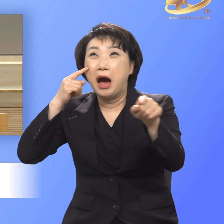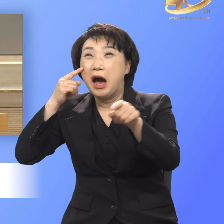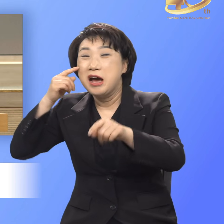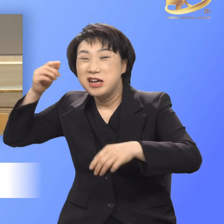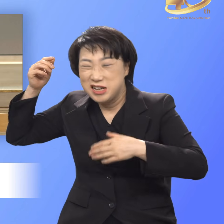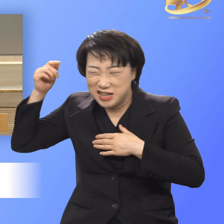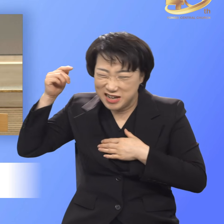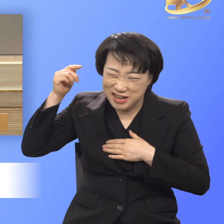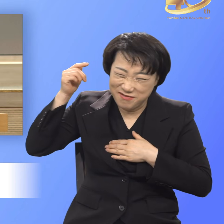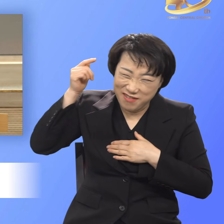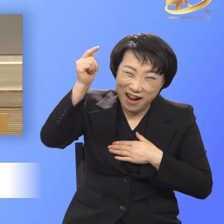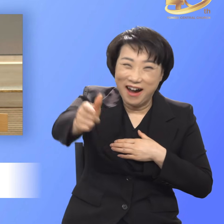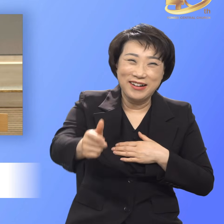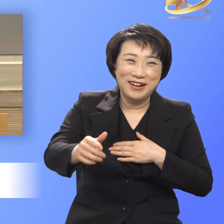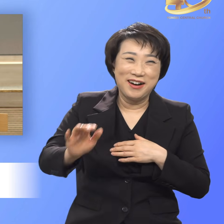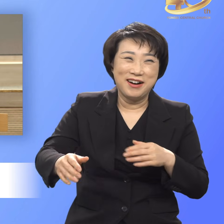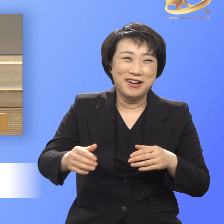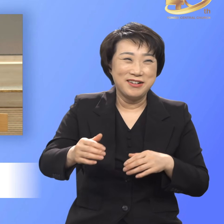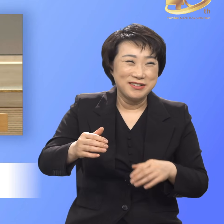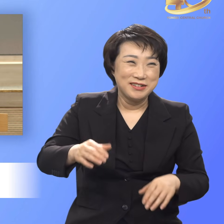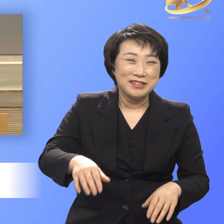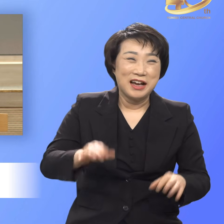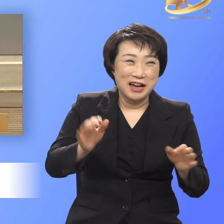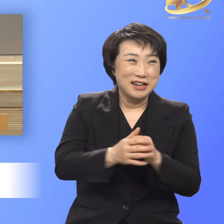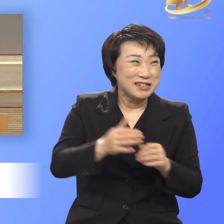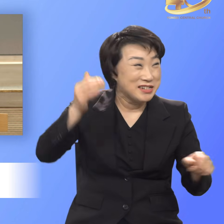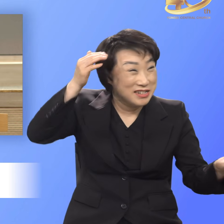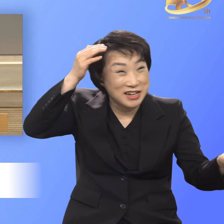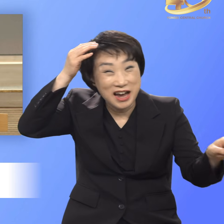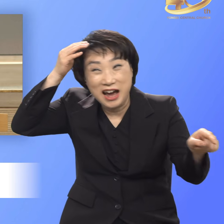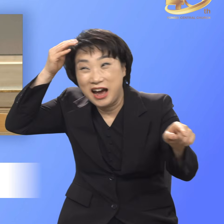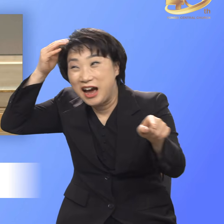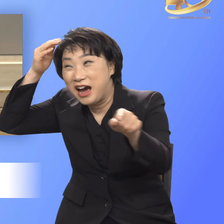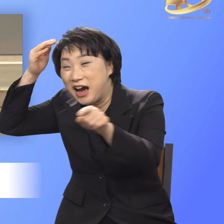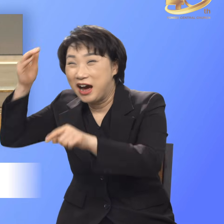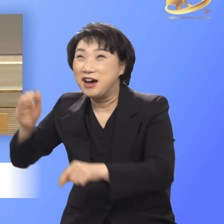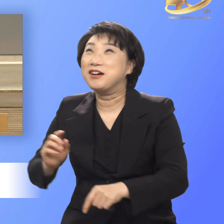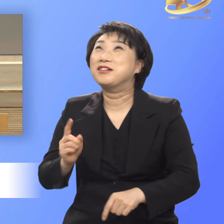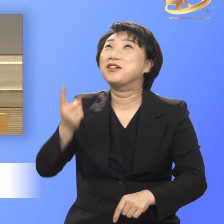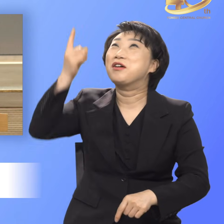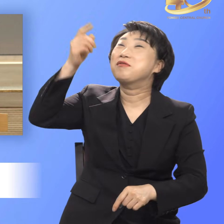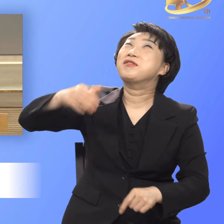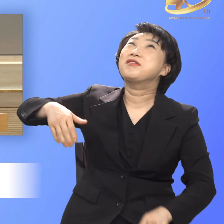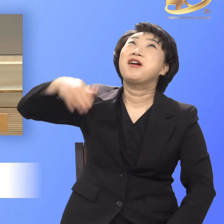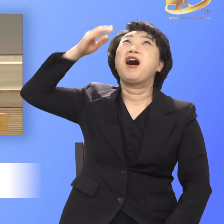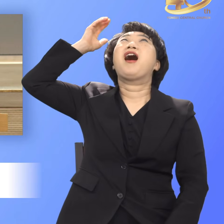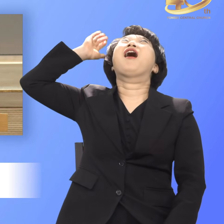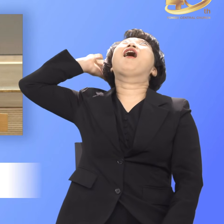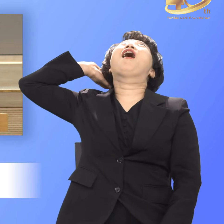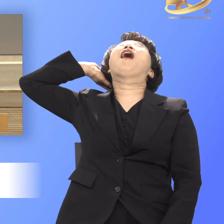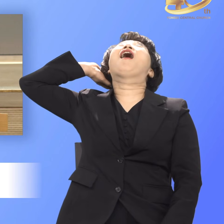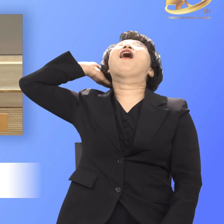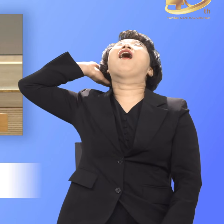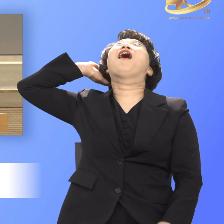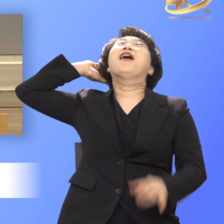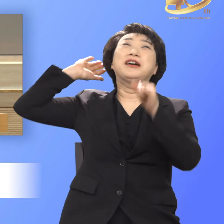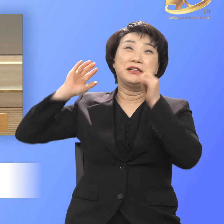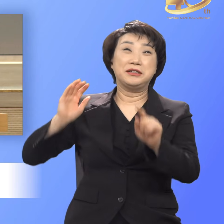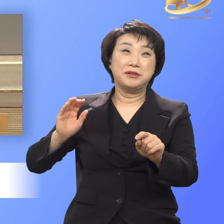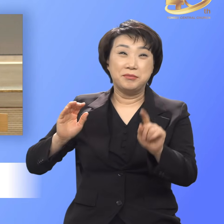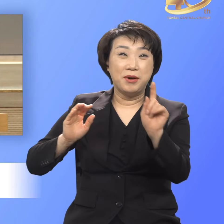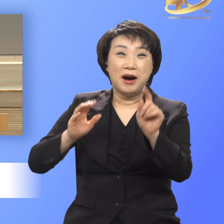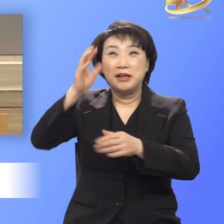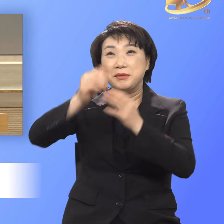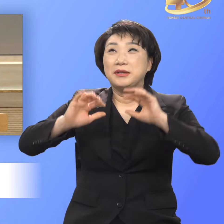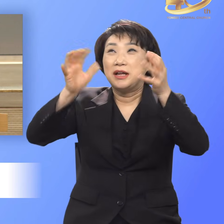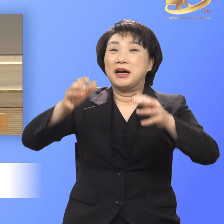보이지 않는다. 높이는 고개 들고 쳐다봐도 끝이 안 보인다. 이게 하나님의 나라의 세계야.